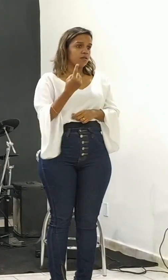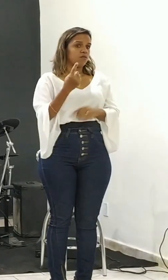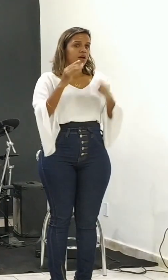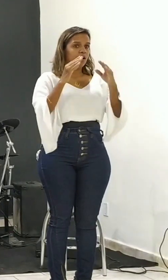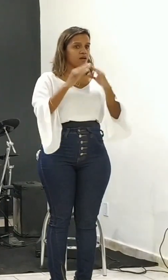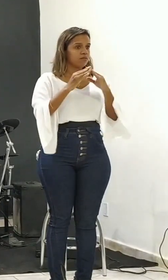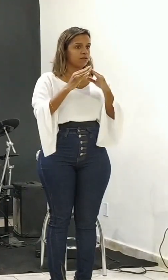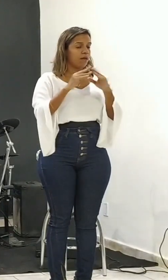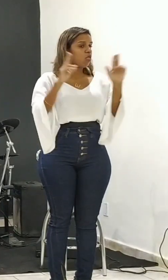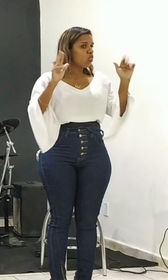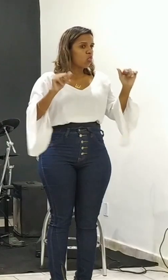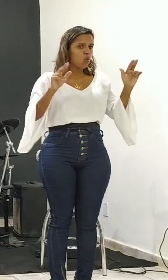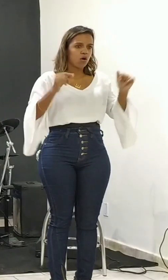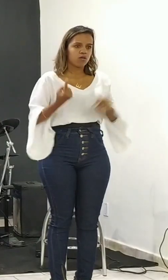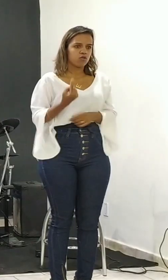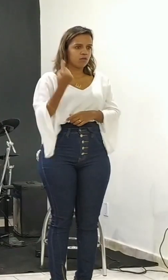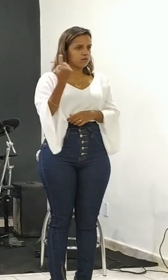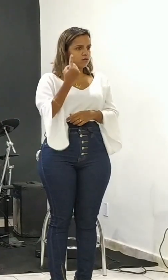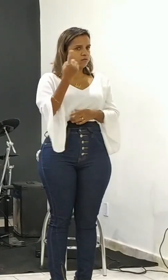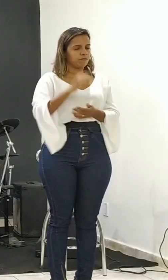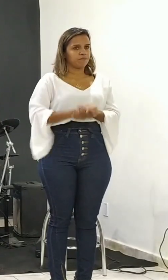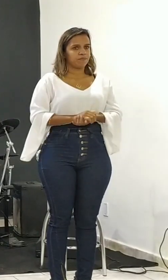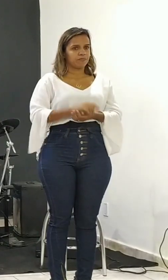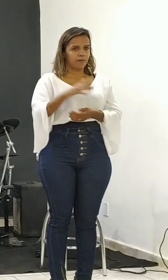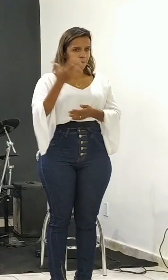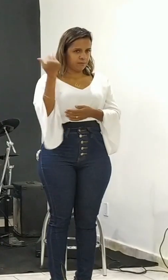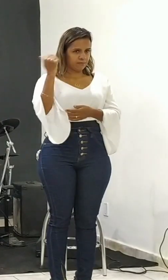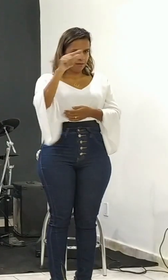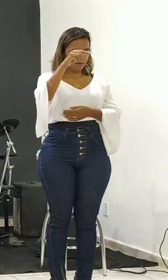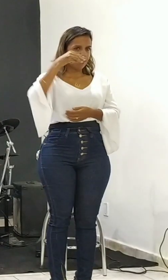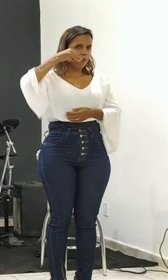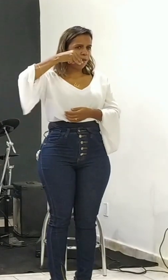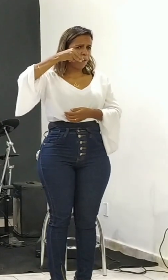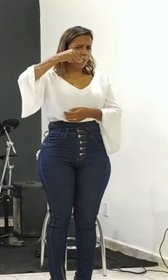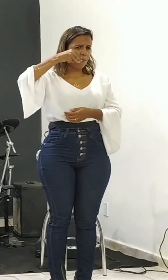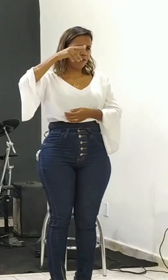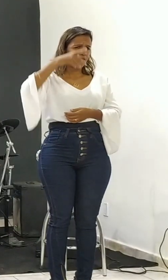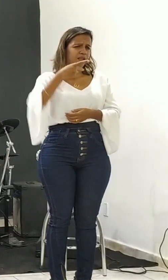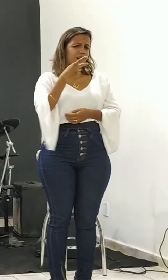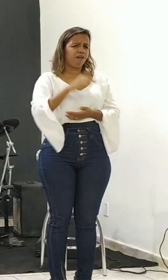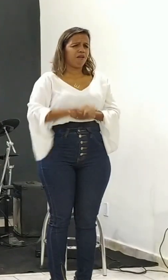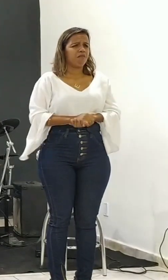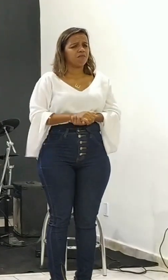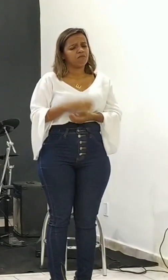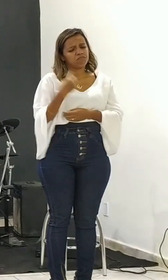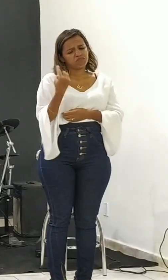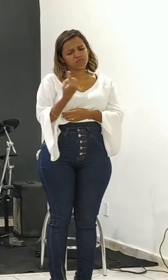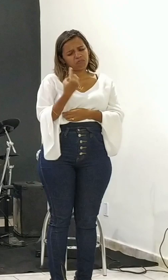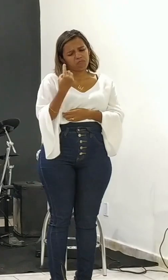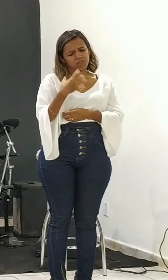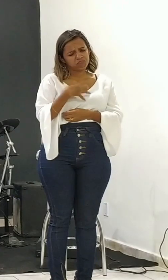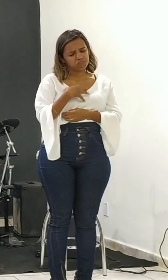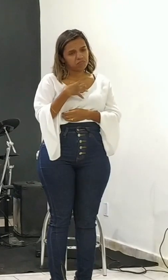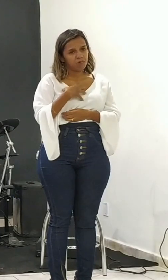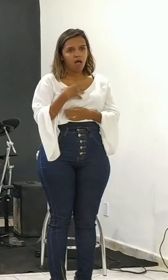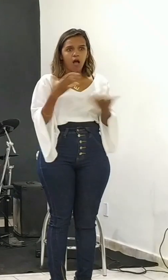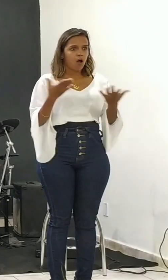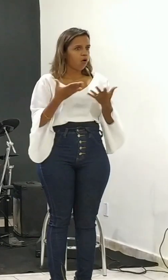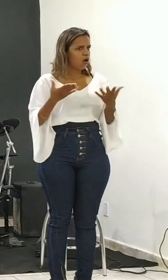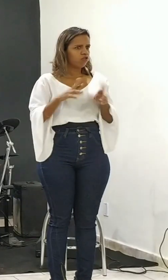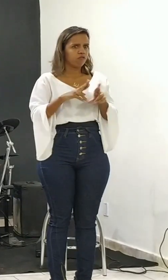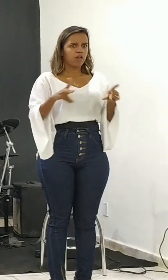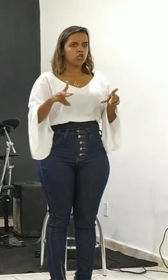só. Antigamente a Marilene falava: eu me sinto sozinha. Agora nunca mais eu vou dizer isso, né,